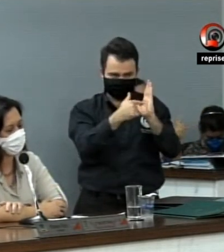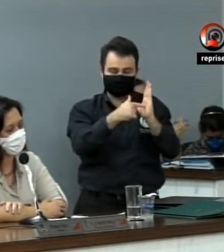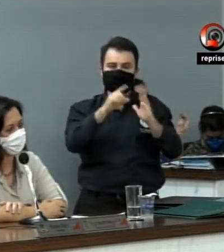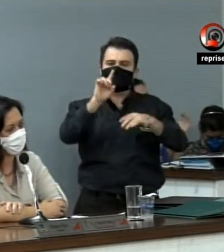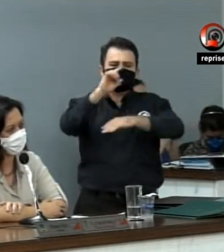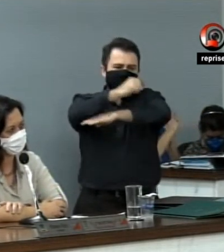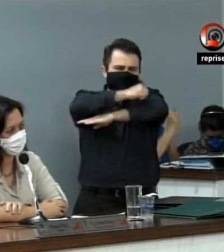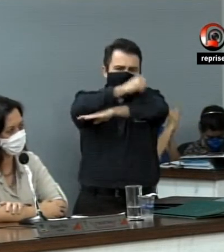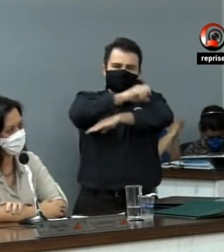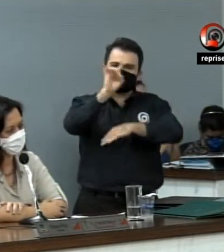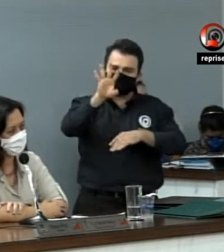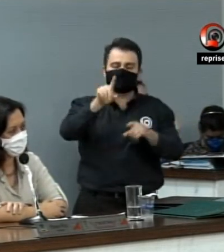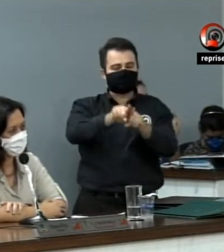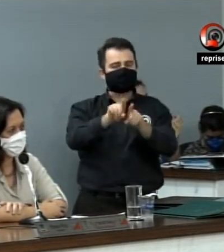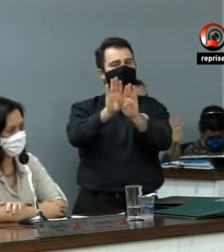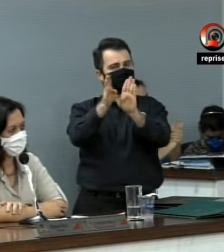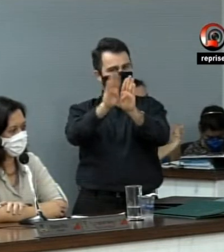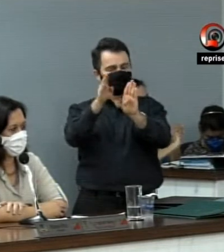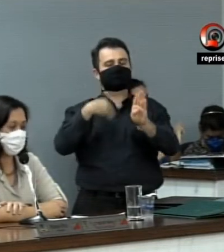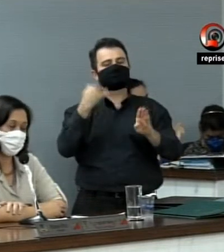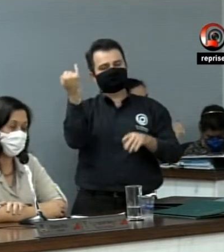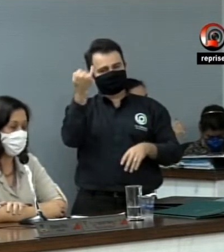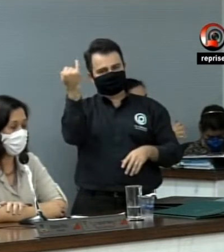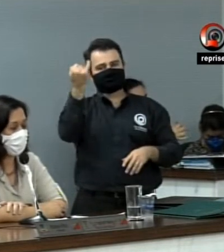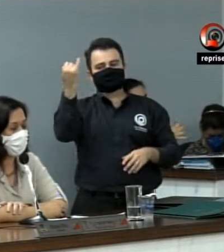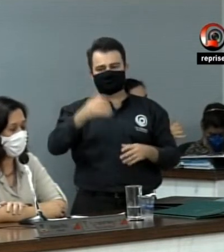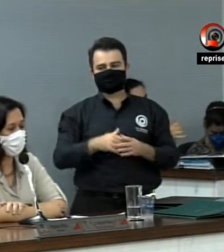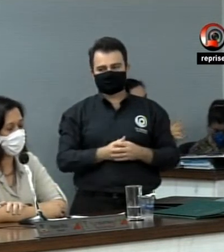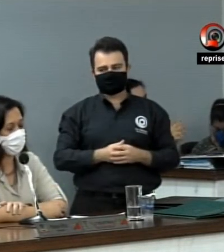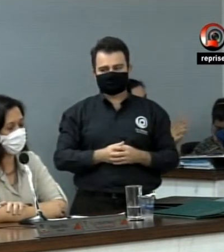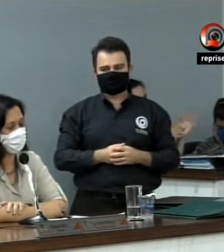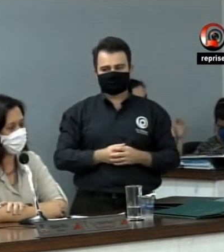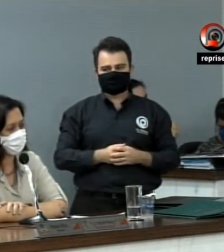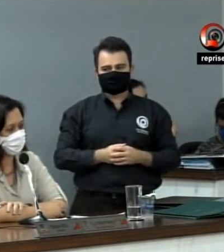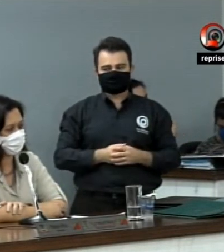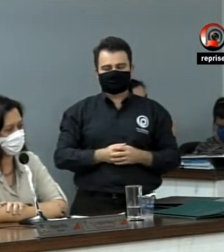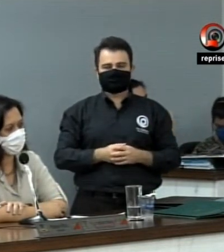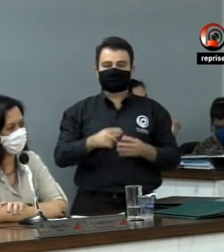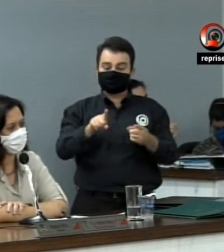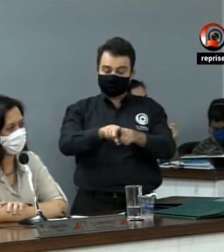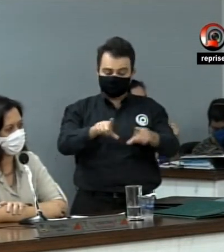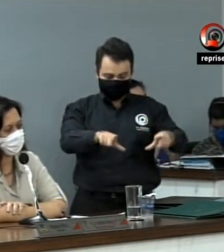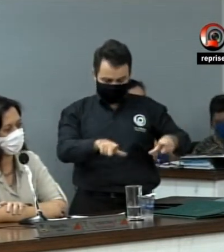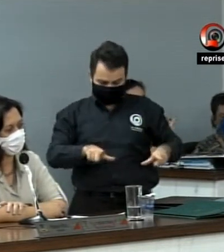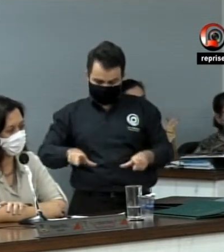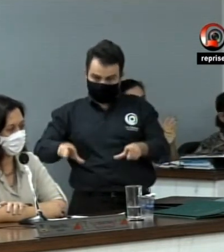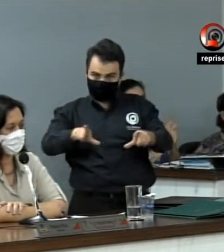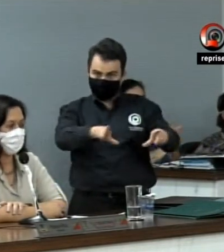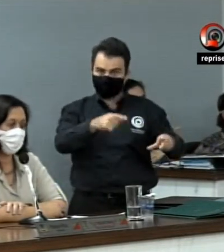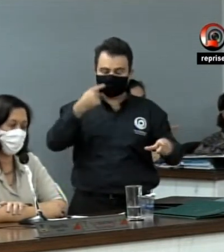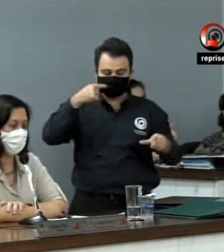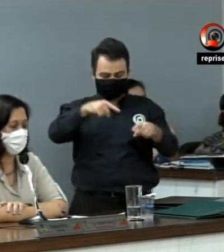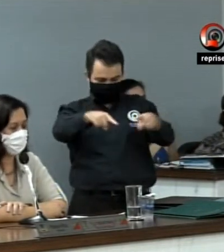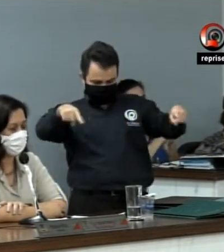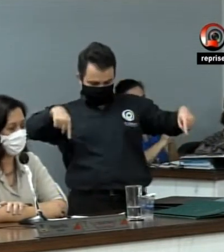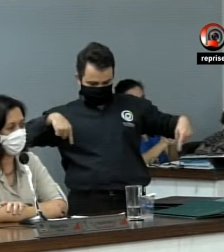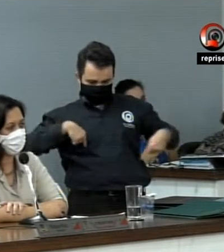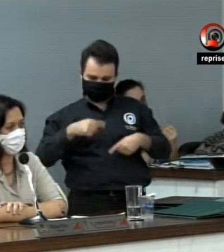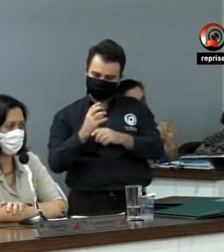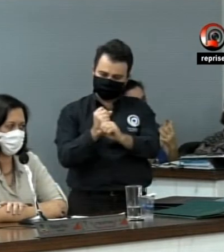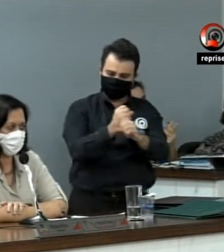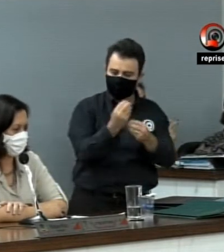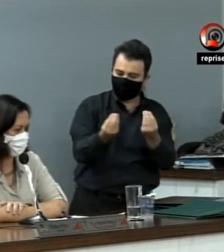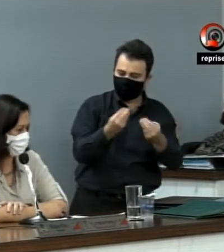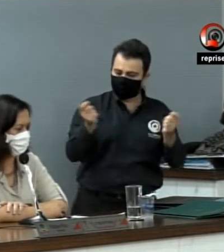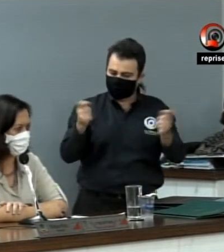também portas. A gente faz um cálculo a partir do piso de área de cada sala. Então, a grande maioria hoje está